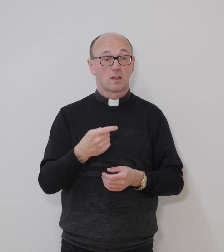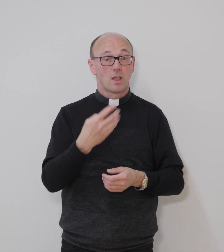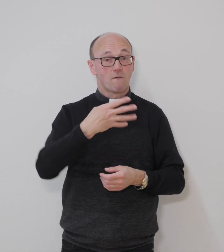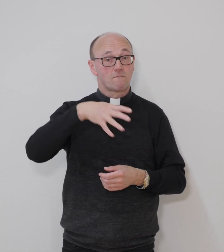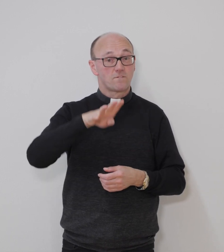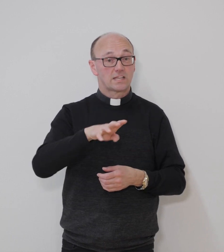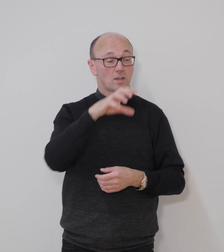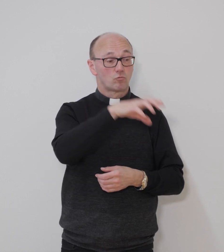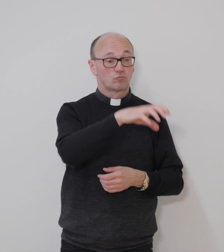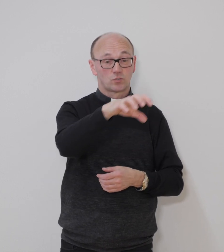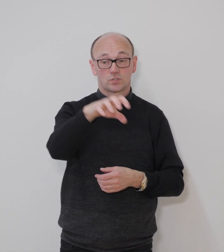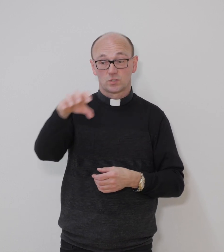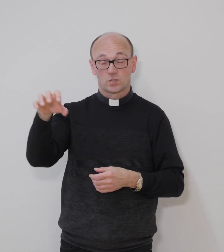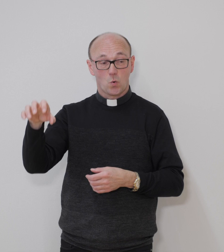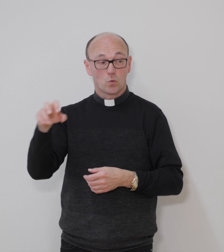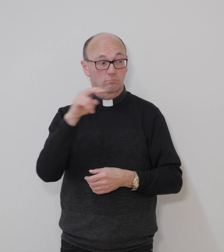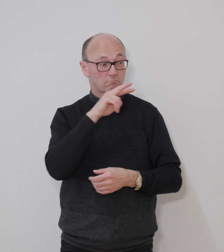Liebe Schwestern und Brüder im Herrn,